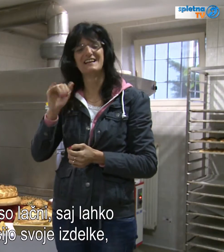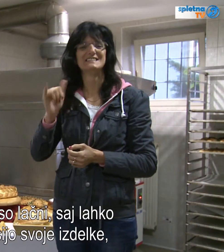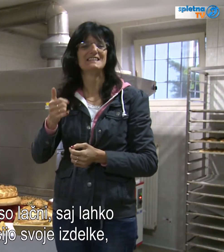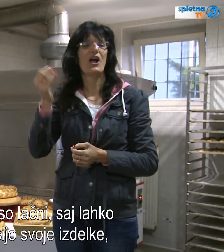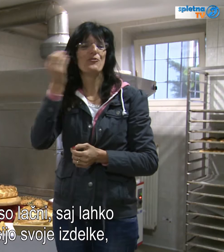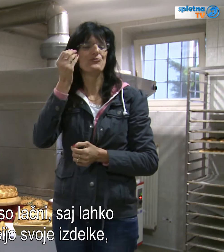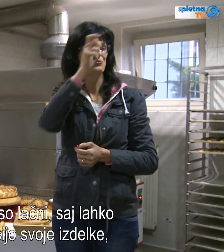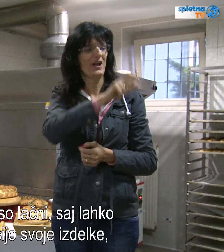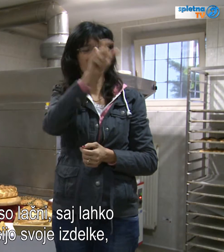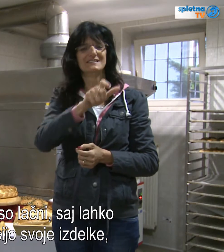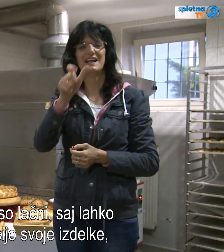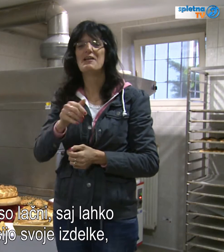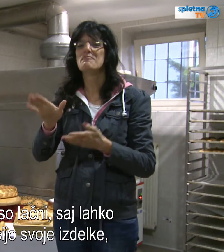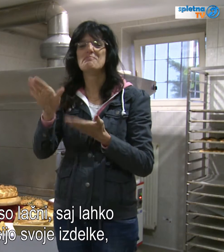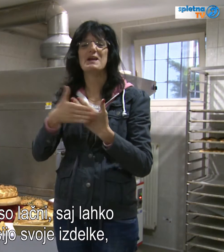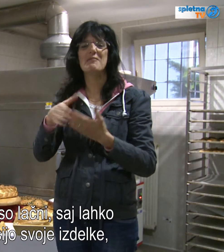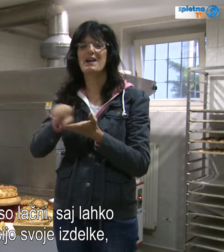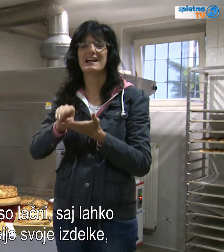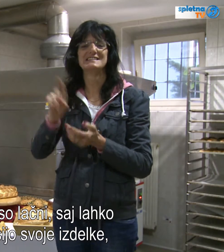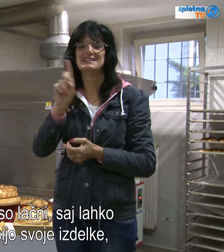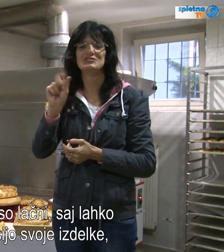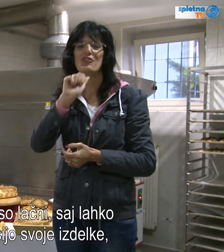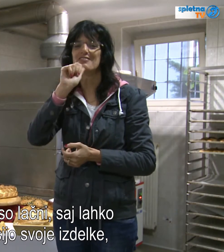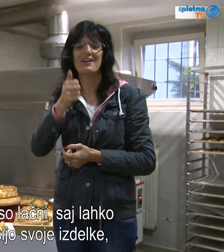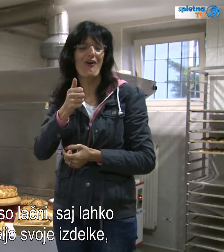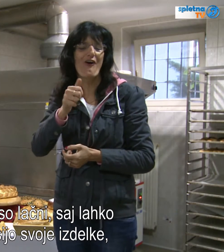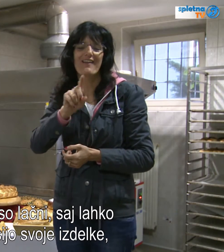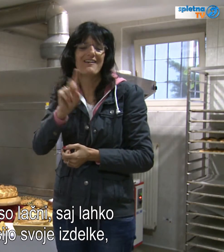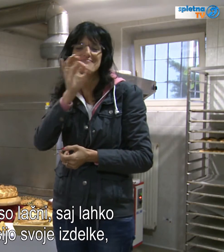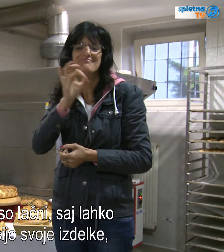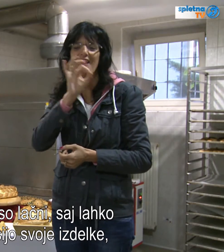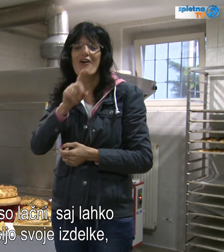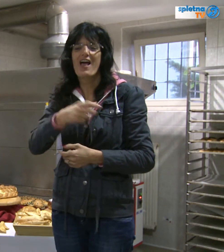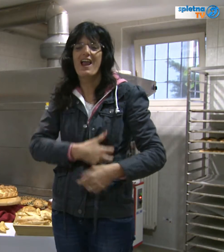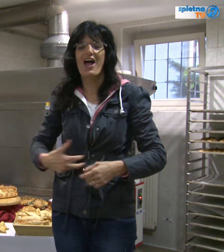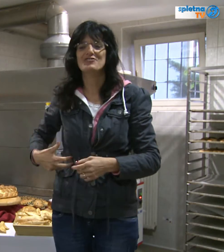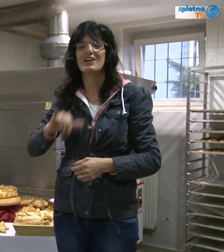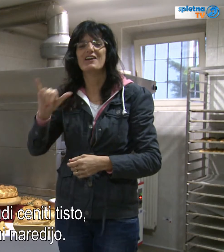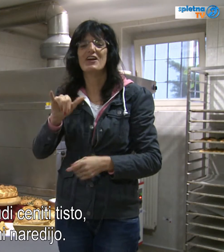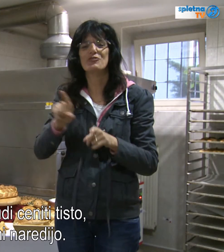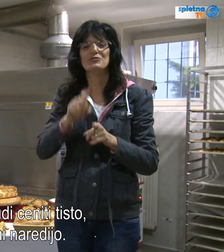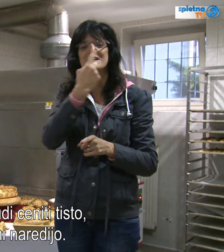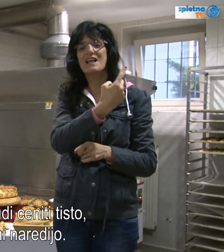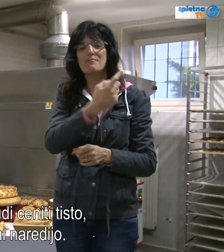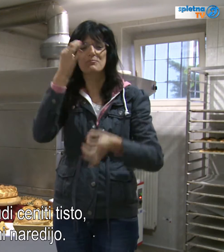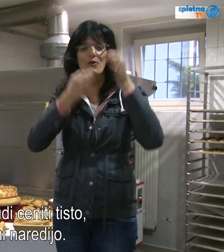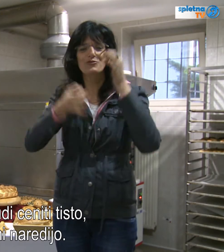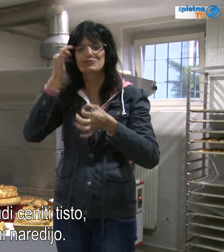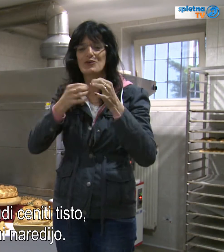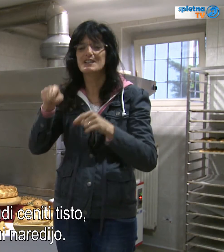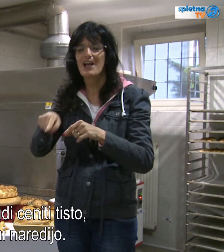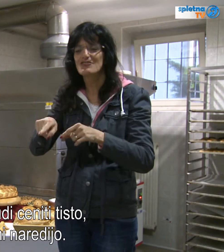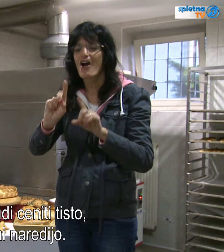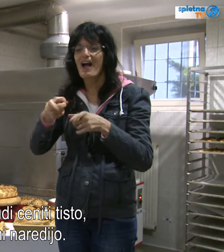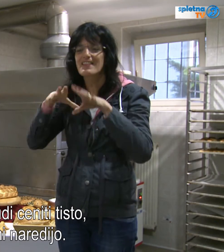dijaki, pripravci niso lačni, saj vedno lahko poskusijo te izdelke, ki jih sami izdelajo, zato da znajo potem tudi to